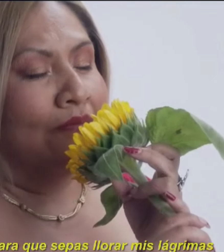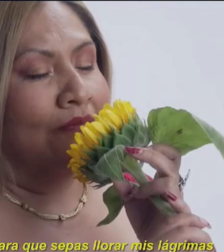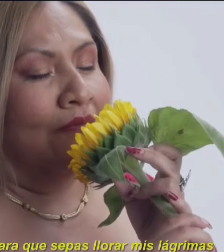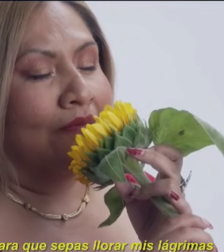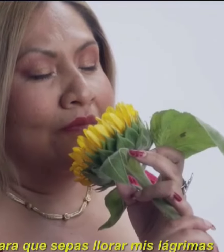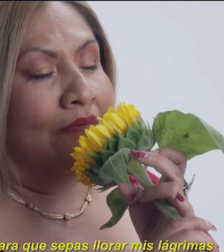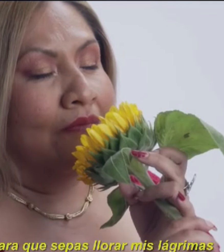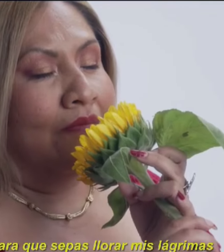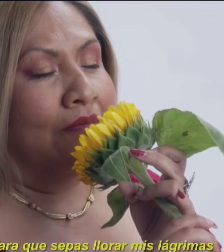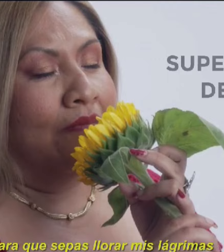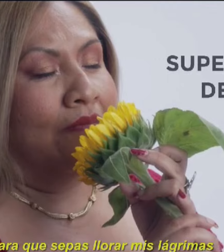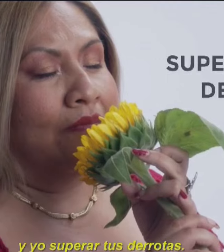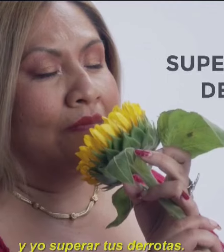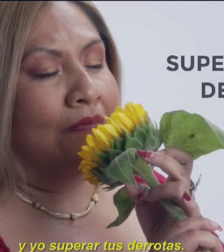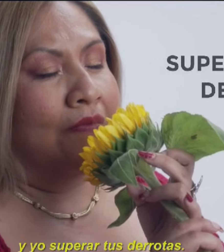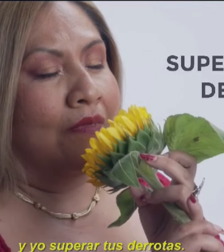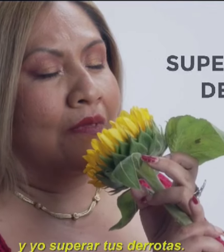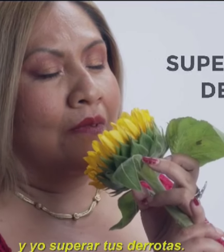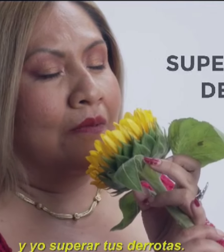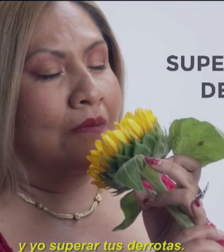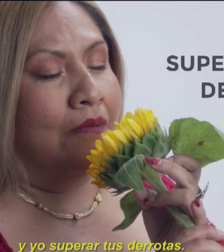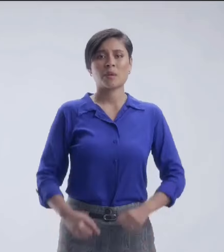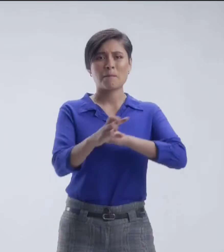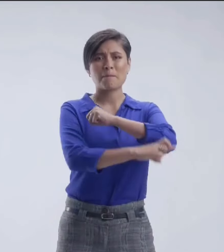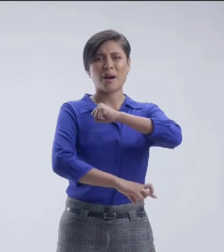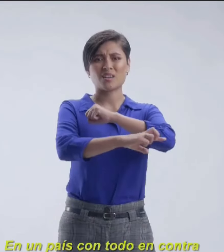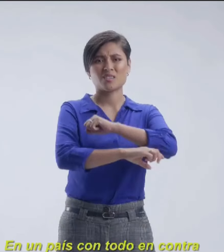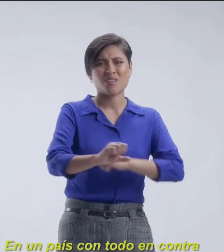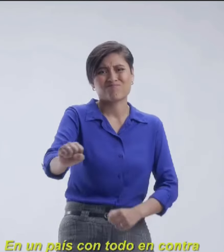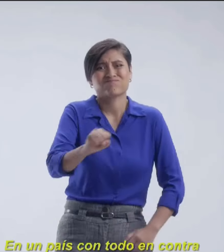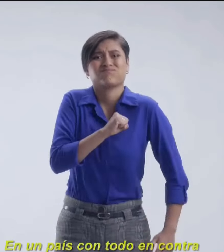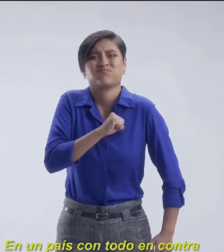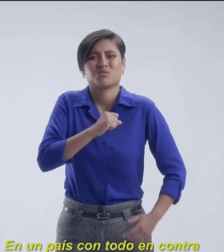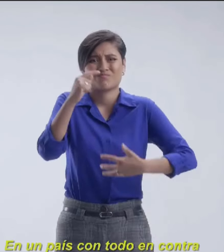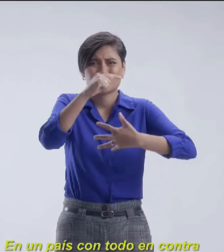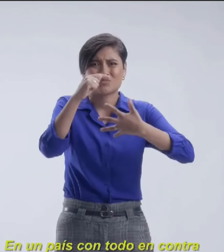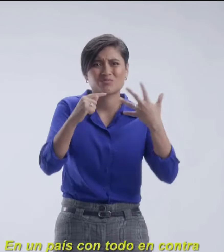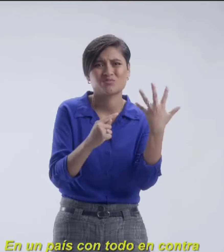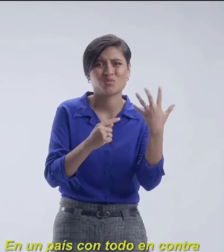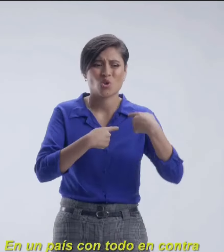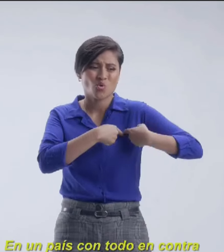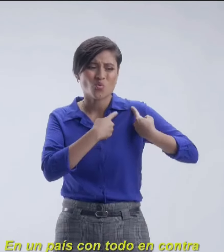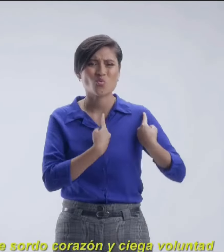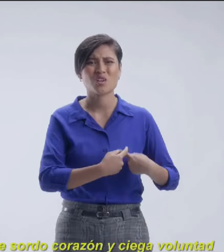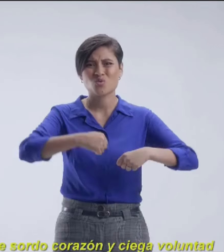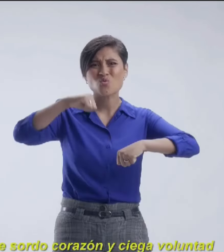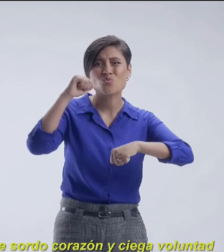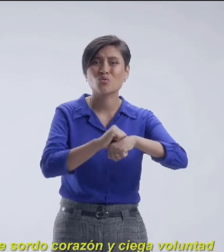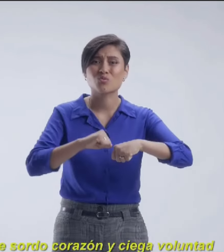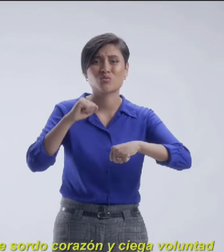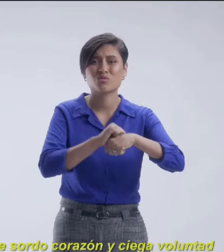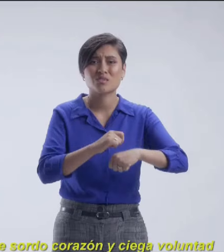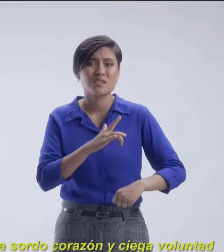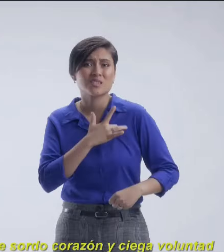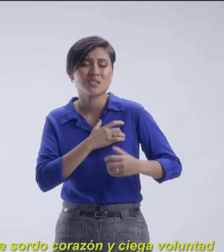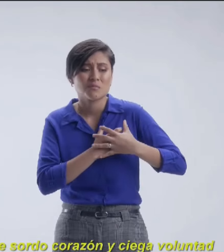proyecto es financiado por la Cooperación Española. Aquí en Perú se trabaja con la Fraternidad Cristiana